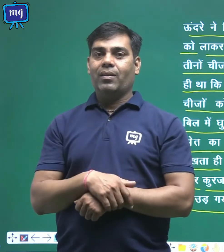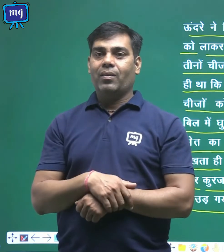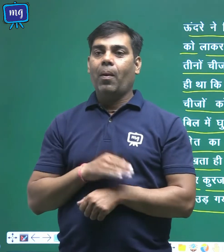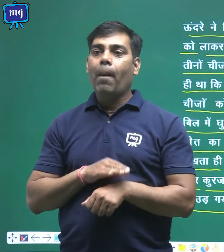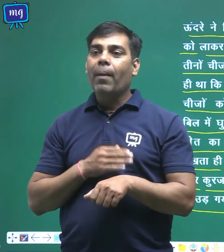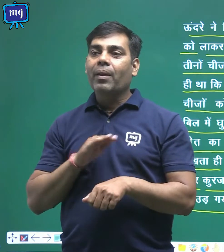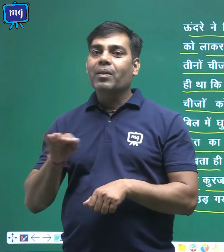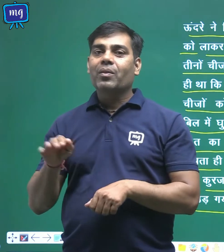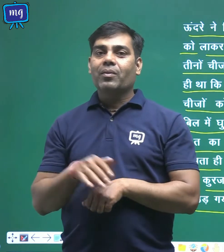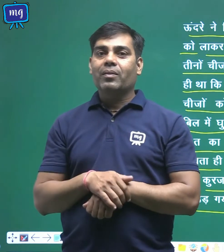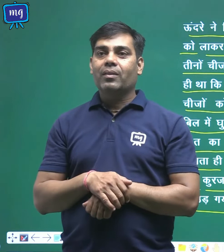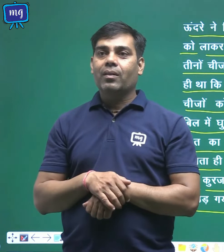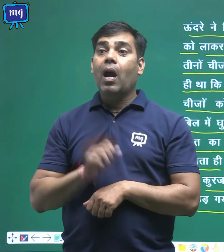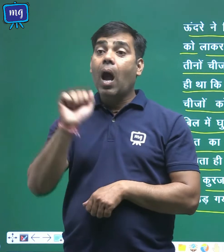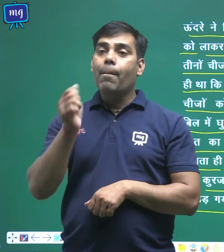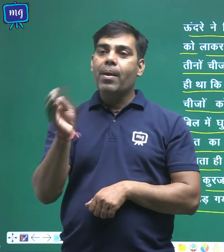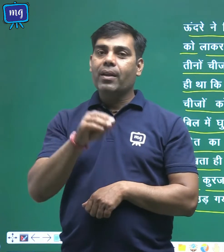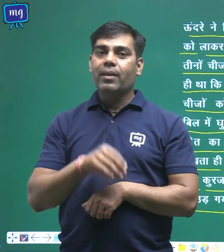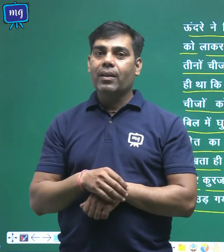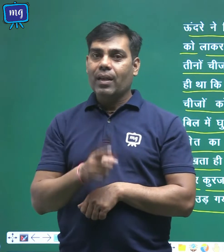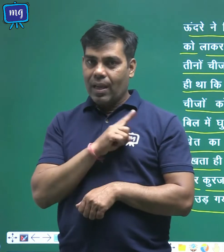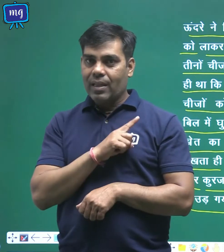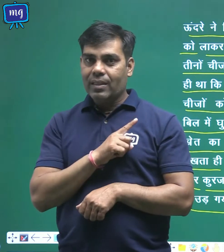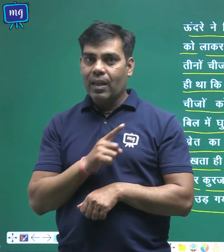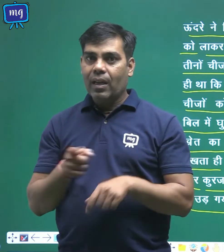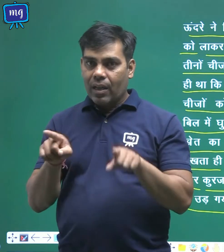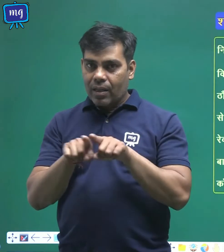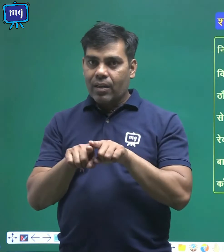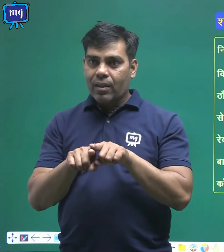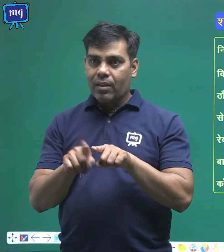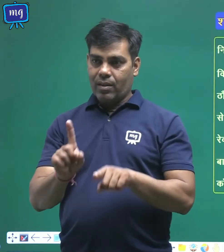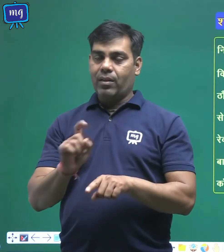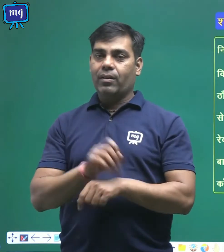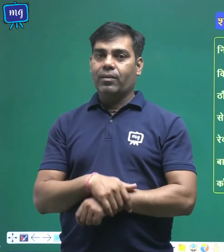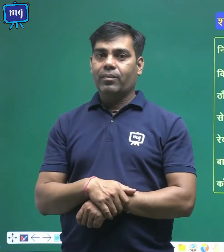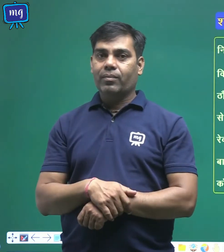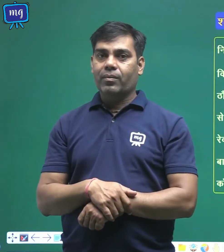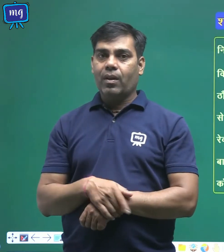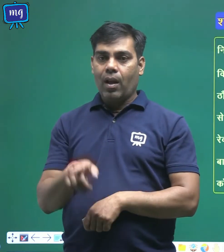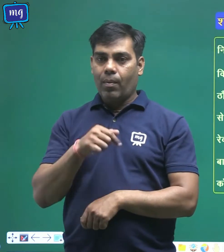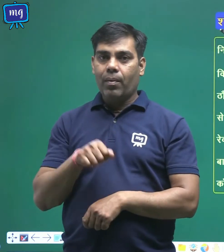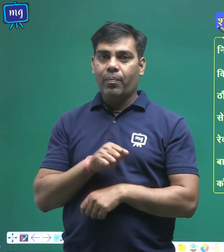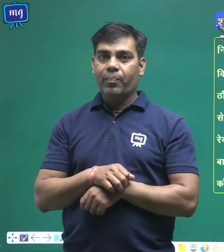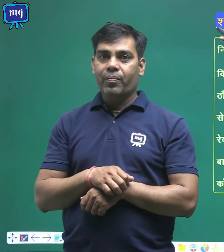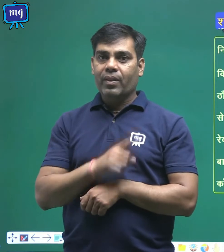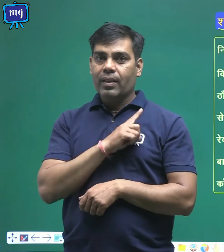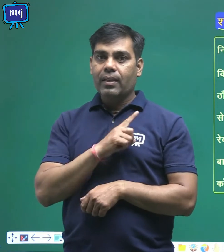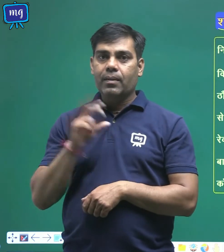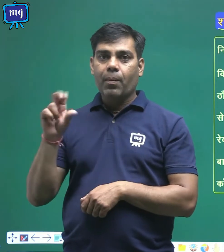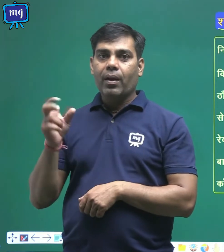प्यारे बच्चों, आप भी ऐसा ही करें। अब हम इस पाठ